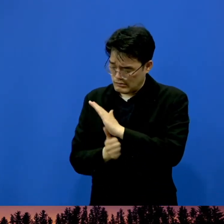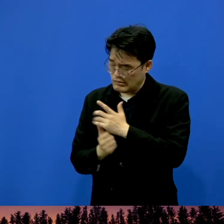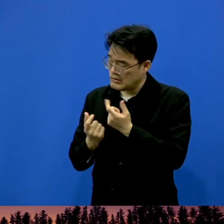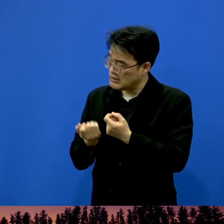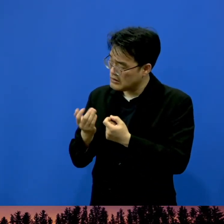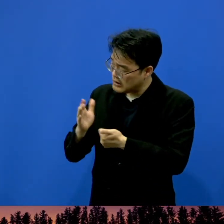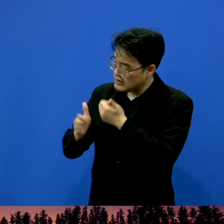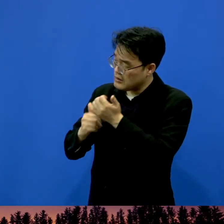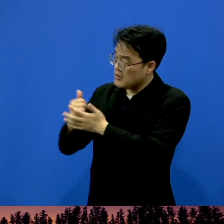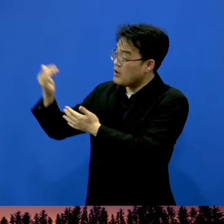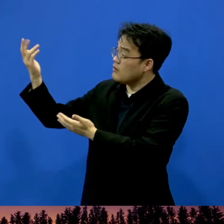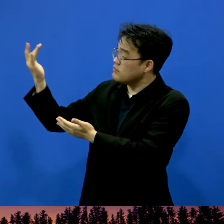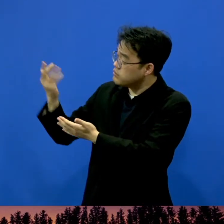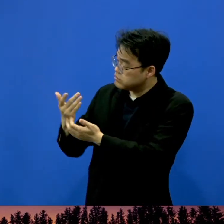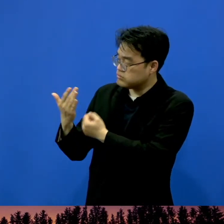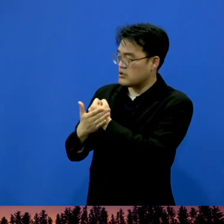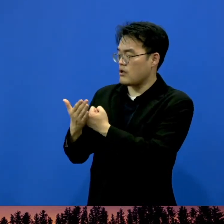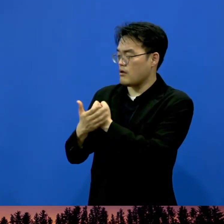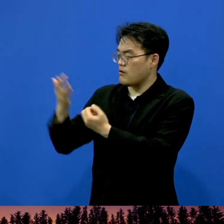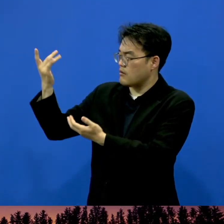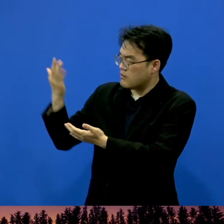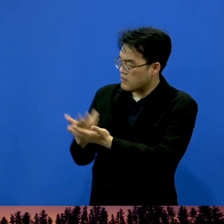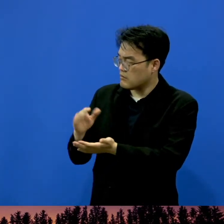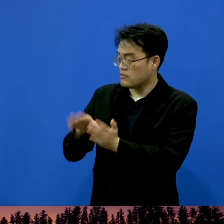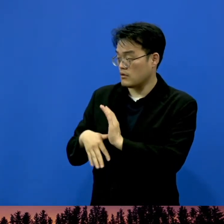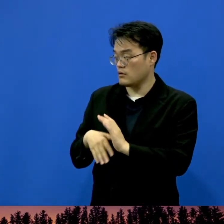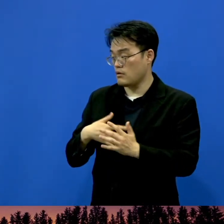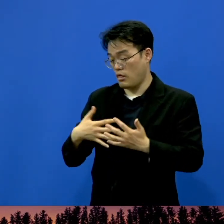임하니까 그 약함 때문에 강함이 나타나고,